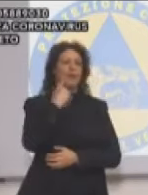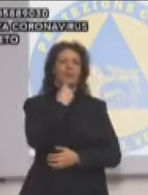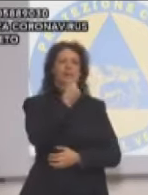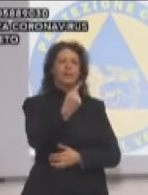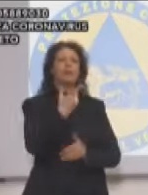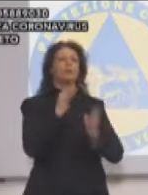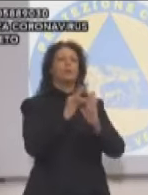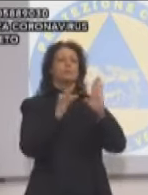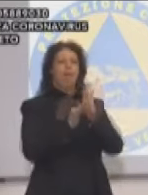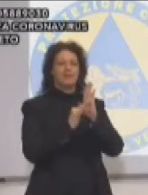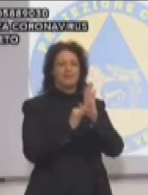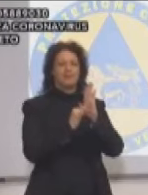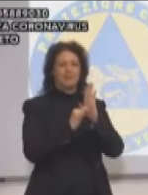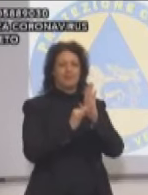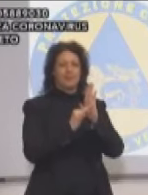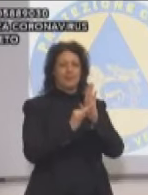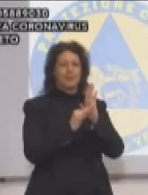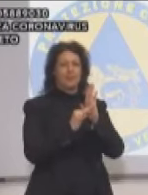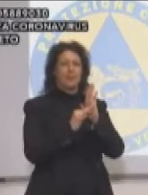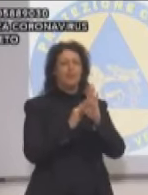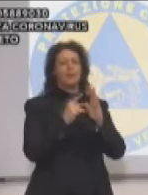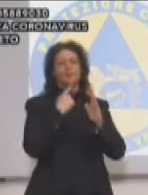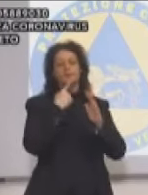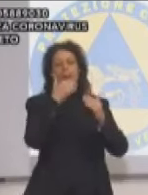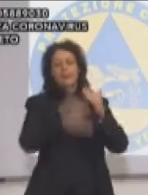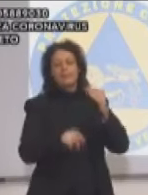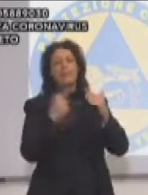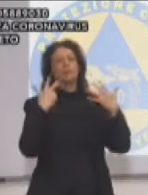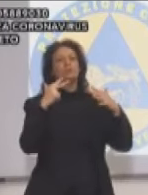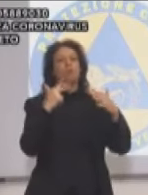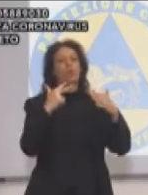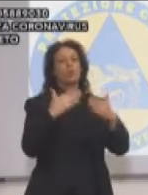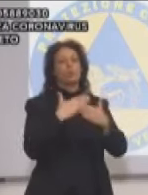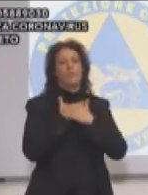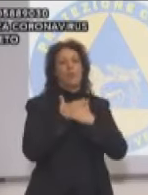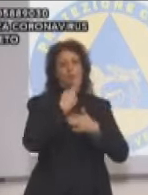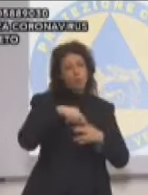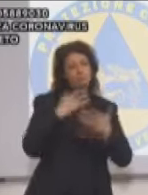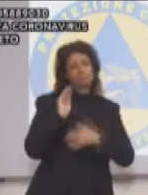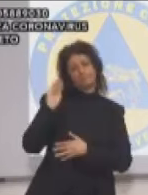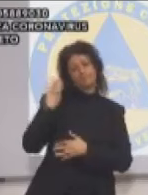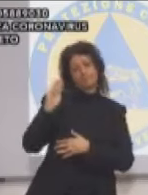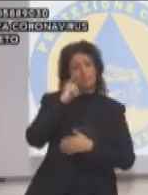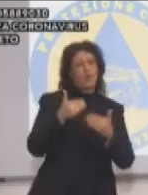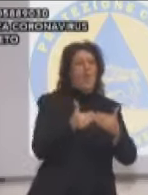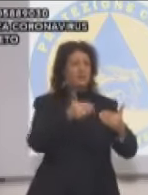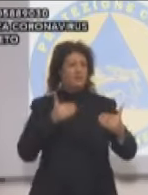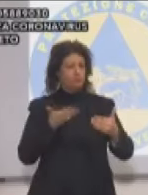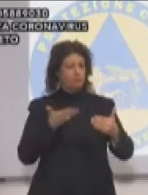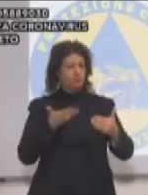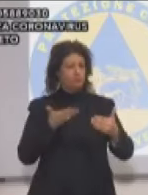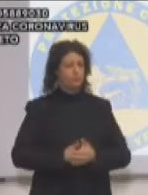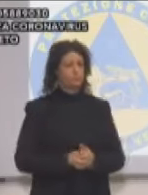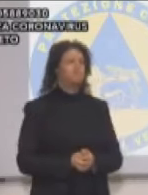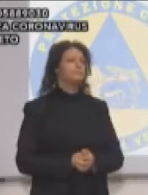leaf meter sembra essere oggi 18 maggio siano anticipate questo è un ragionamento che stiamo facendo siamo